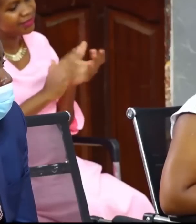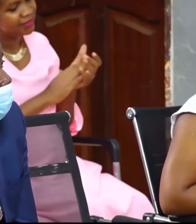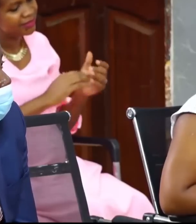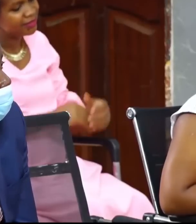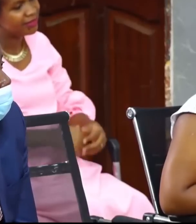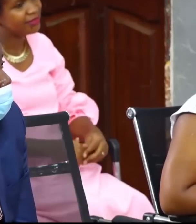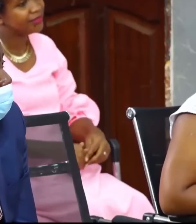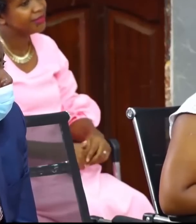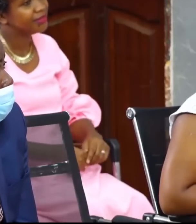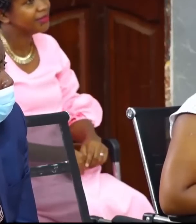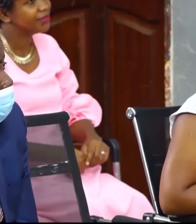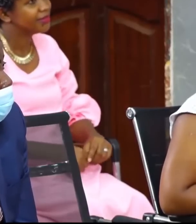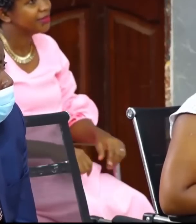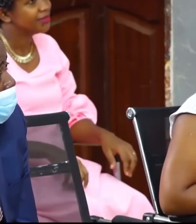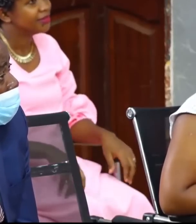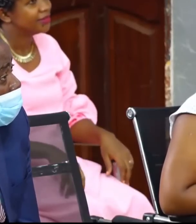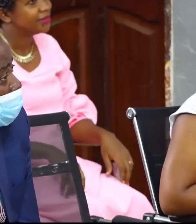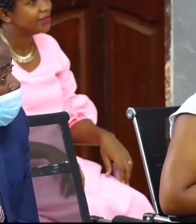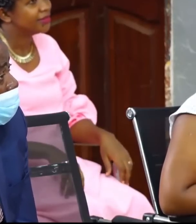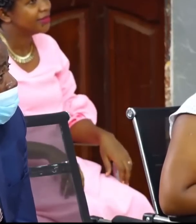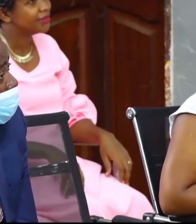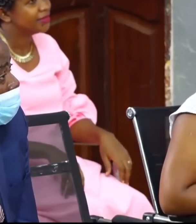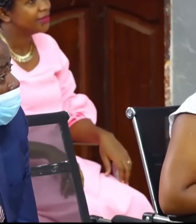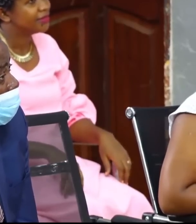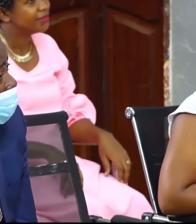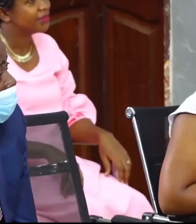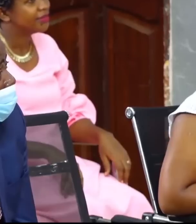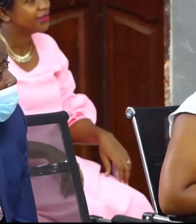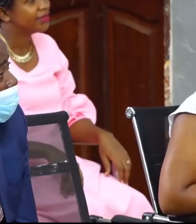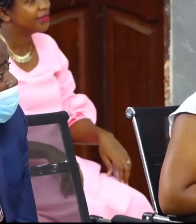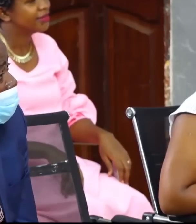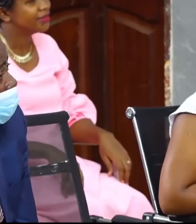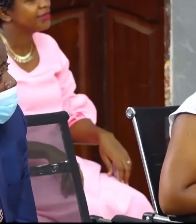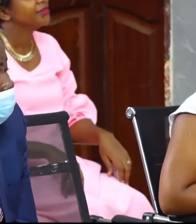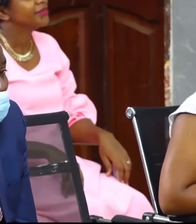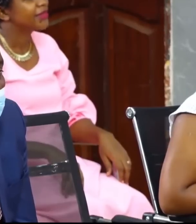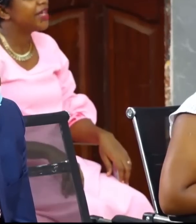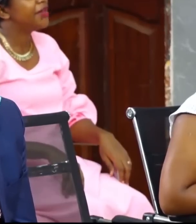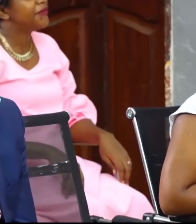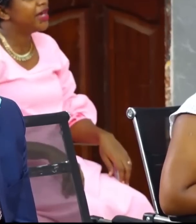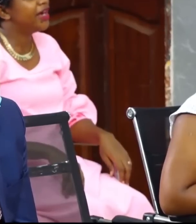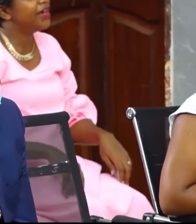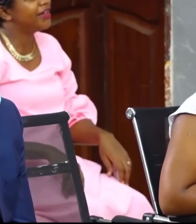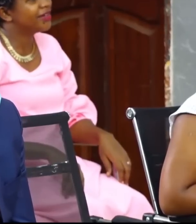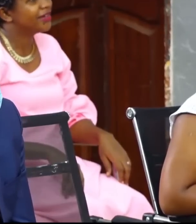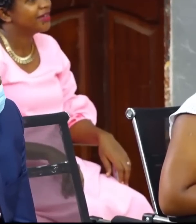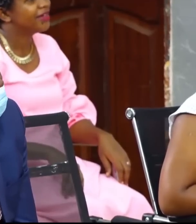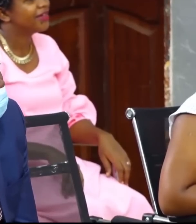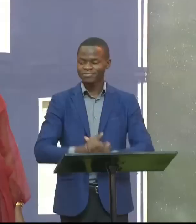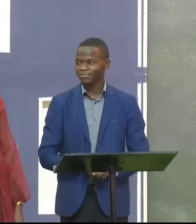Njagala kwebaza abalamu bange baganda ba mwami Serumaga.